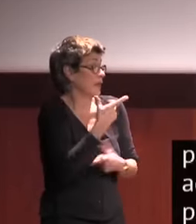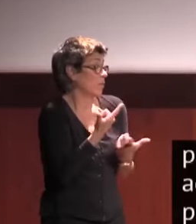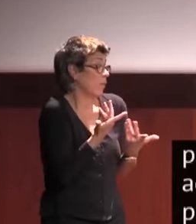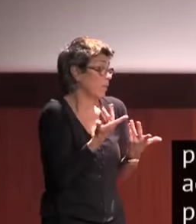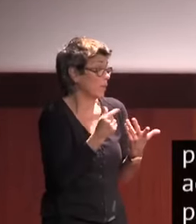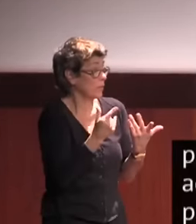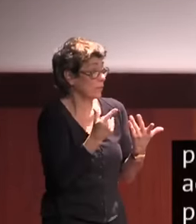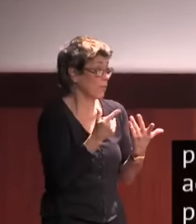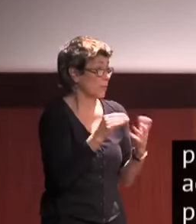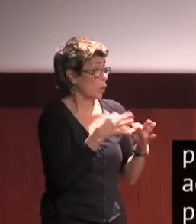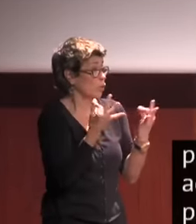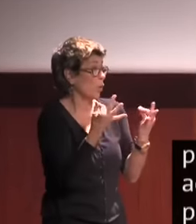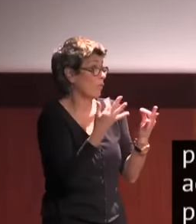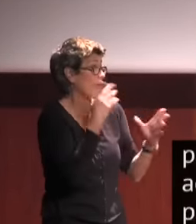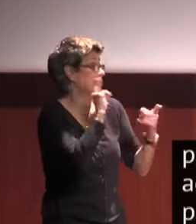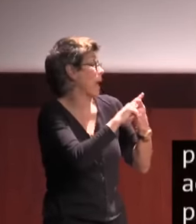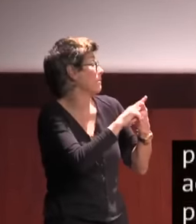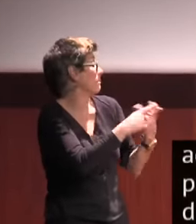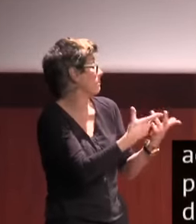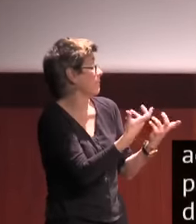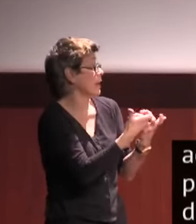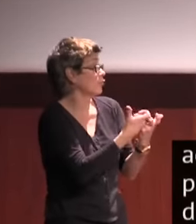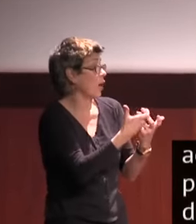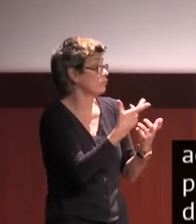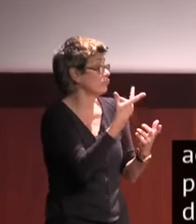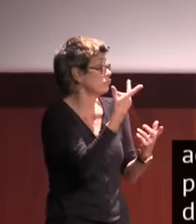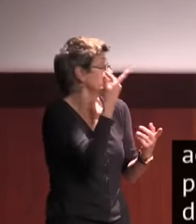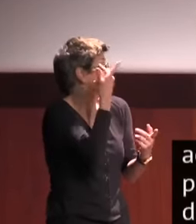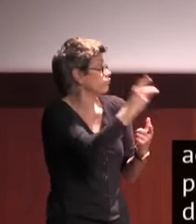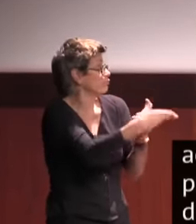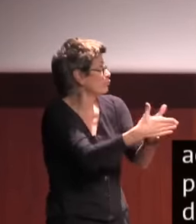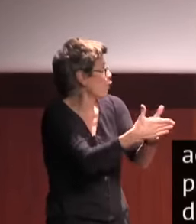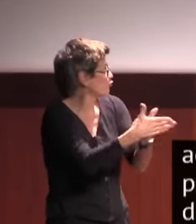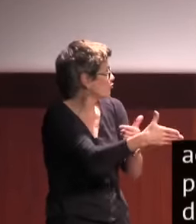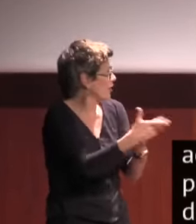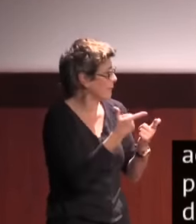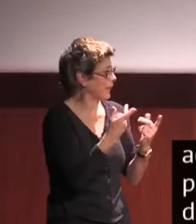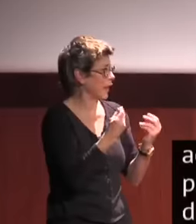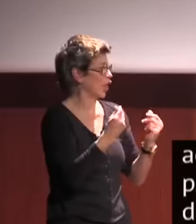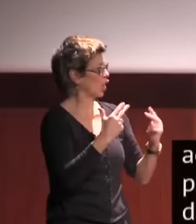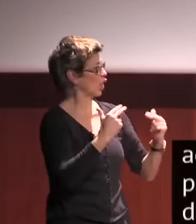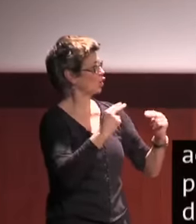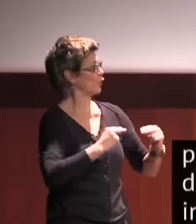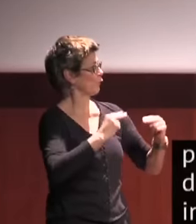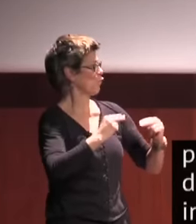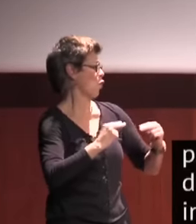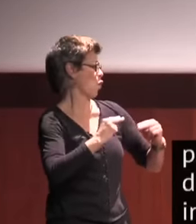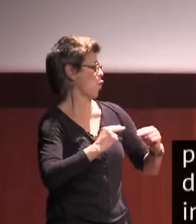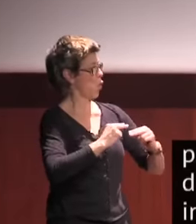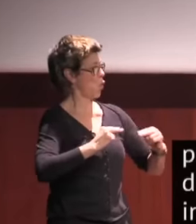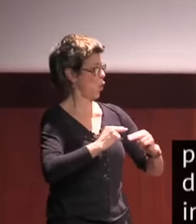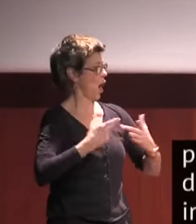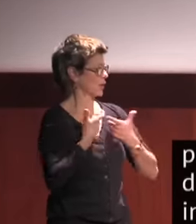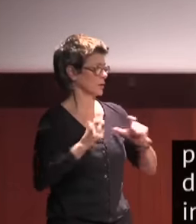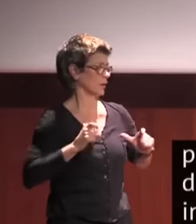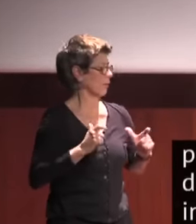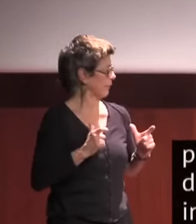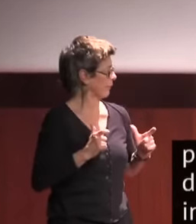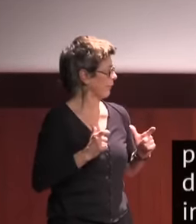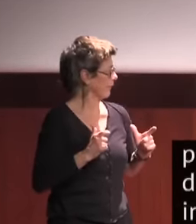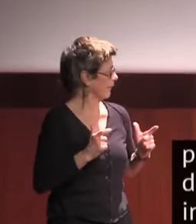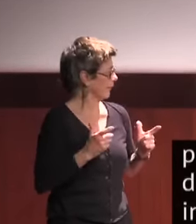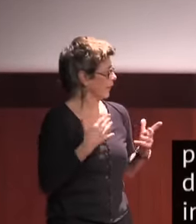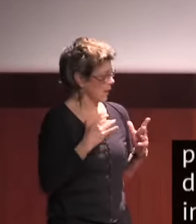trouver des thématiques qui peuvent les intéresser, mais avec un niveau d'accessibilité. Et du coup, c'est là où